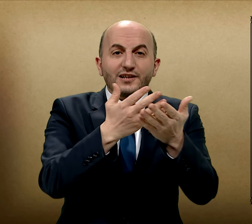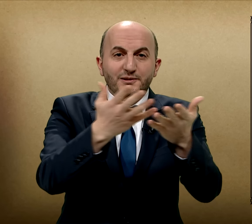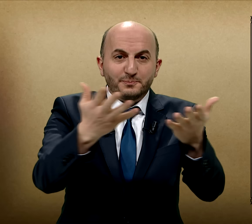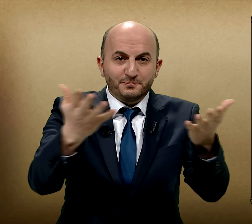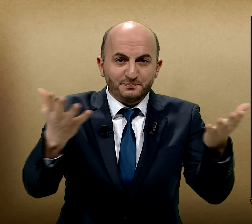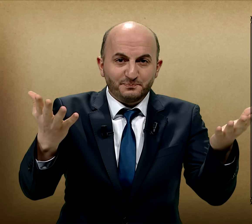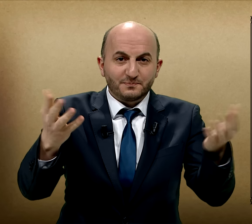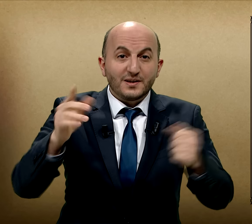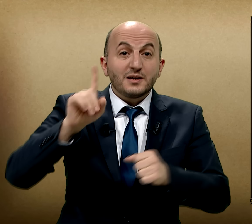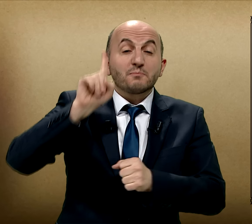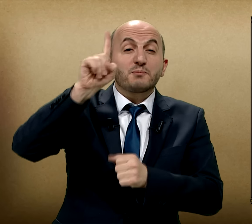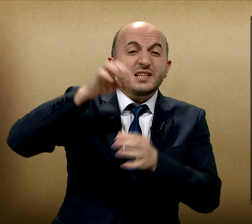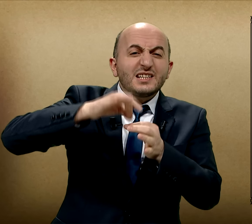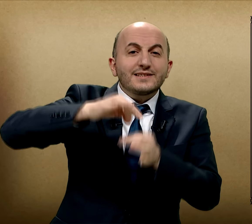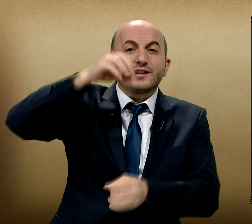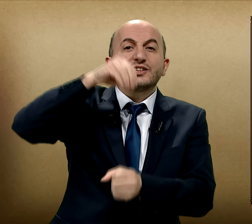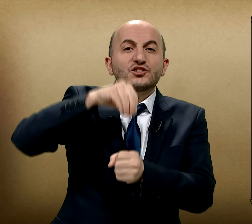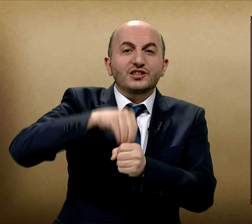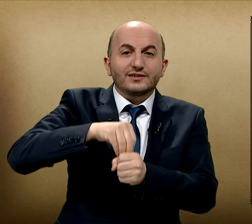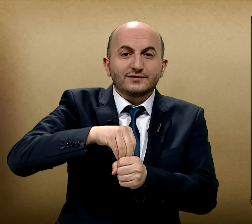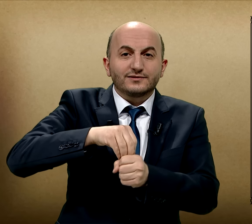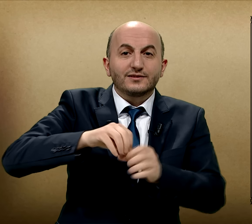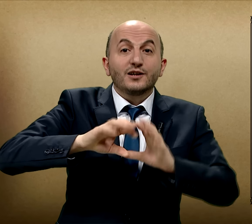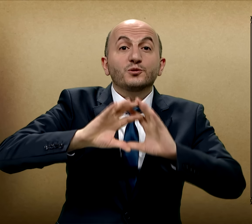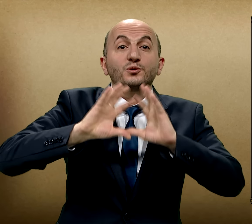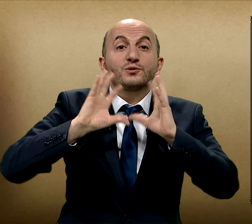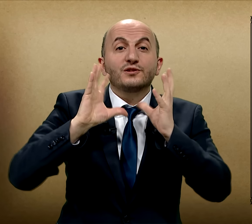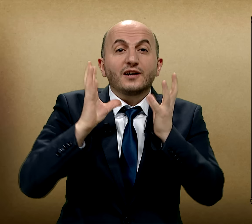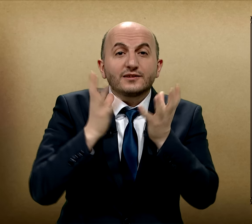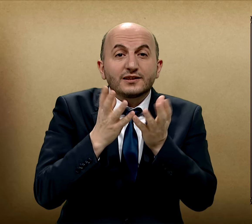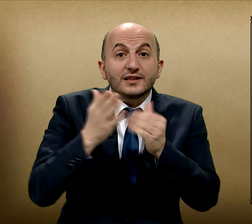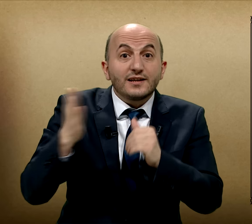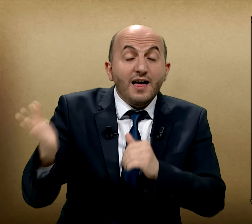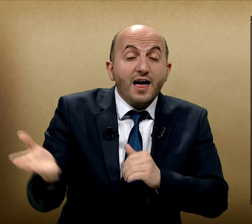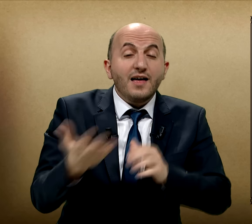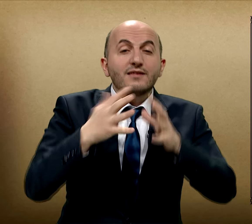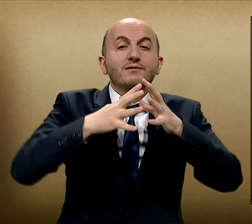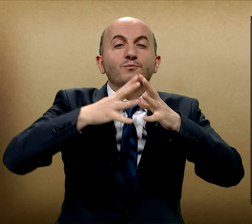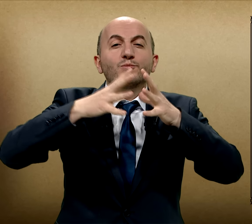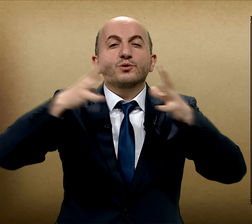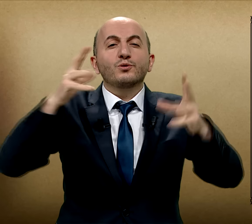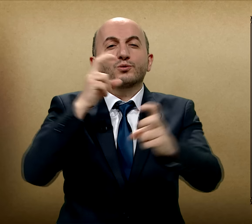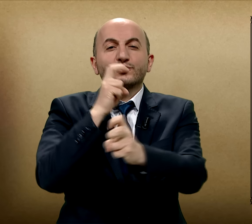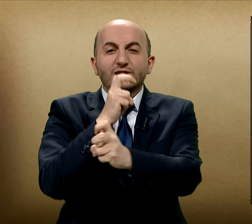Kardeşlerim, bir insan için dünyadaki en büyük